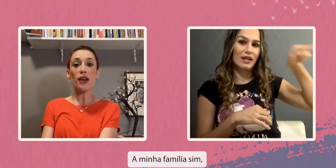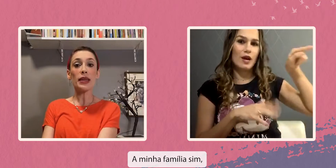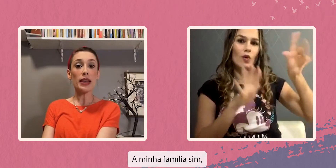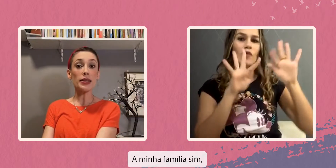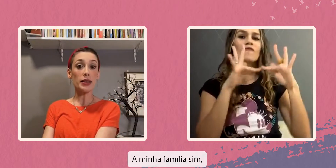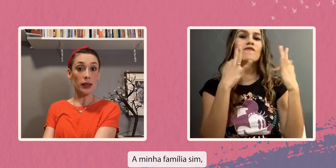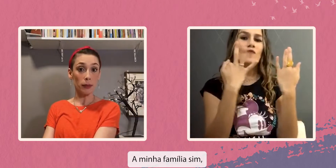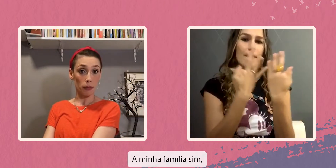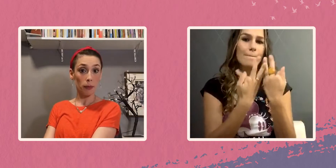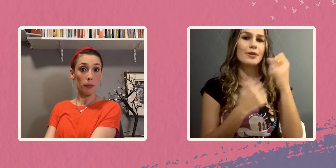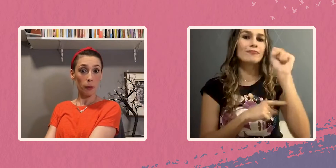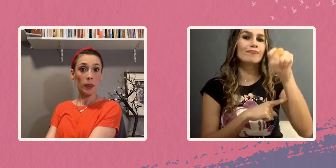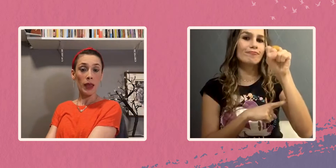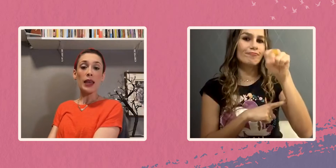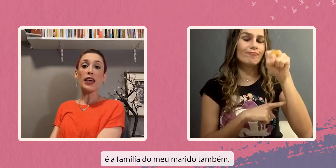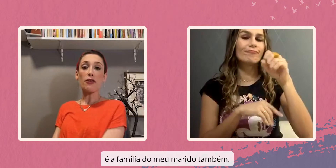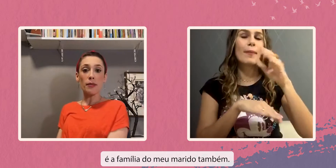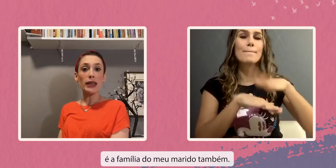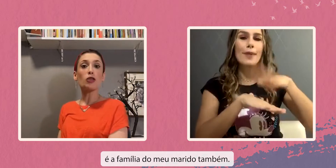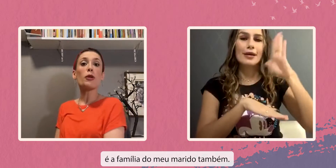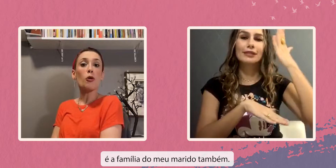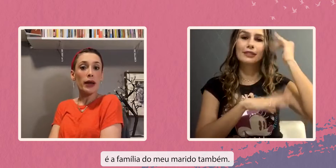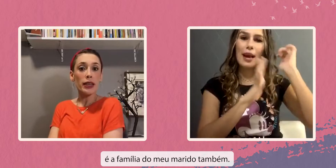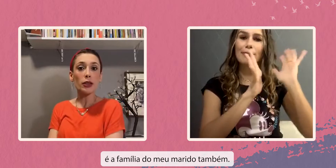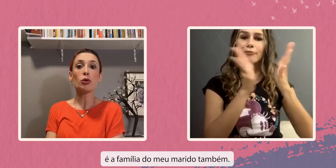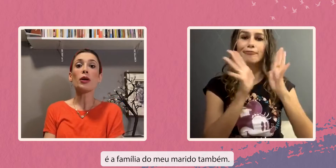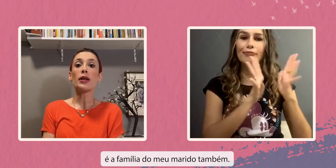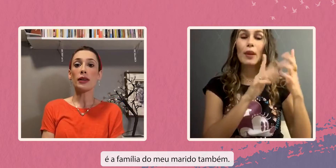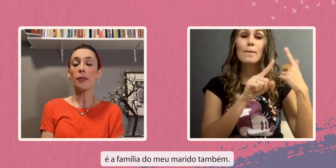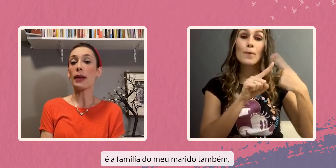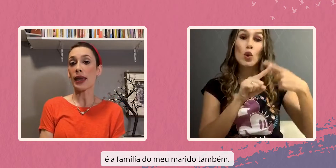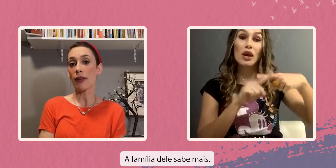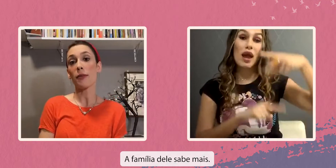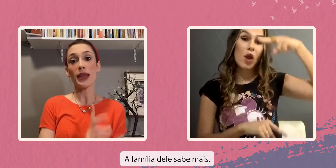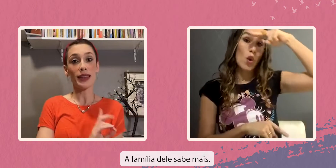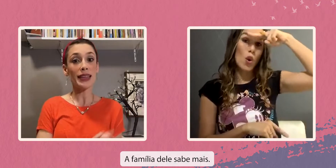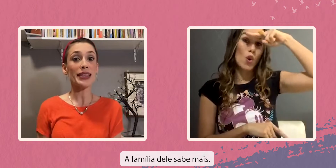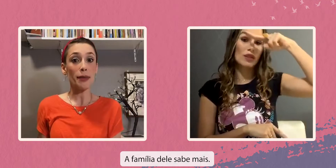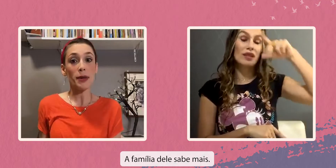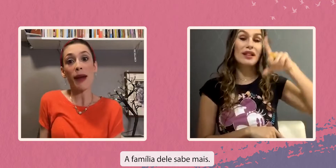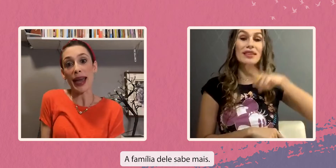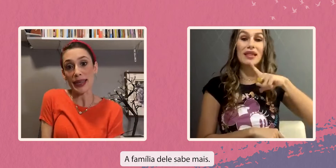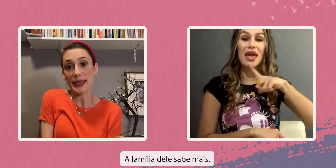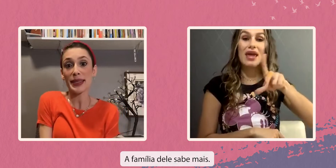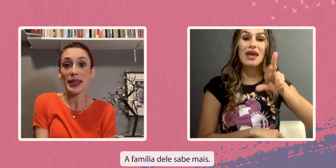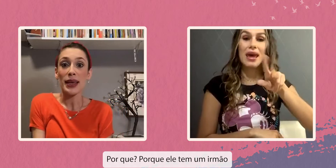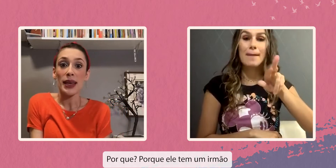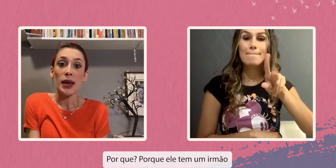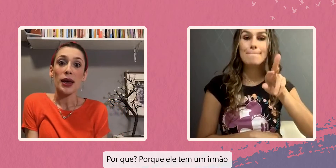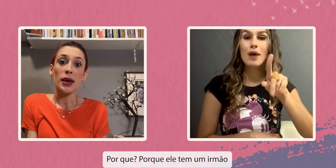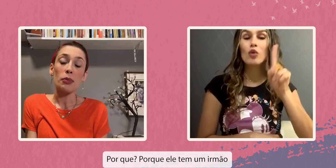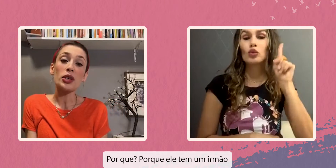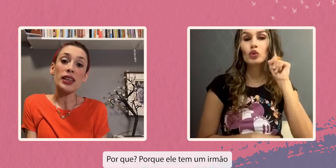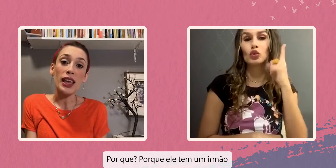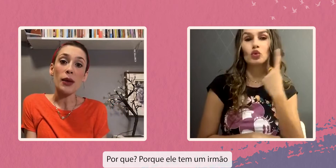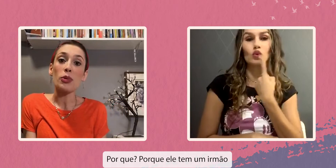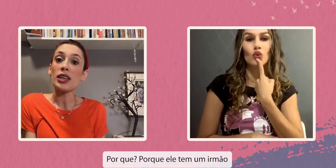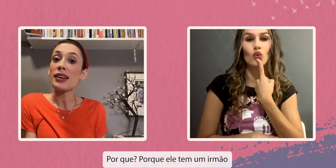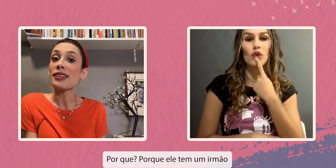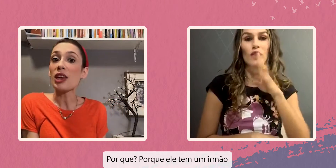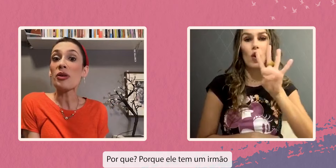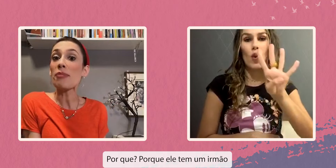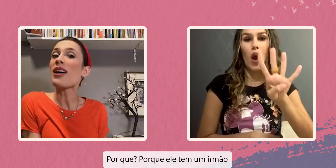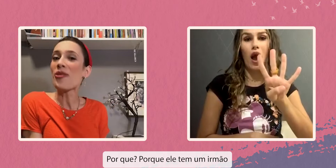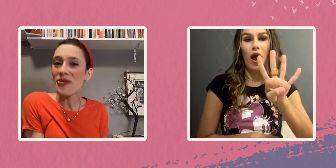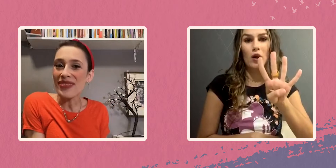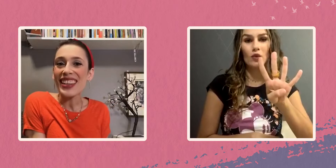A minha família, sim. E a família do meu marido também. A família dele sabe mais. Por quê? Porque